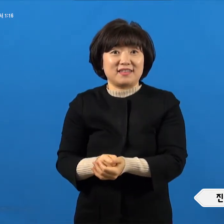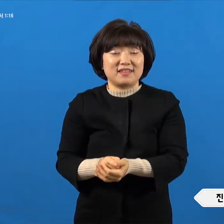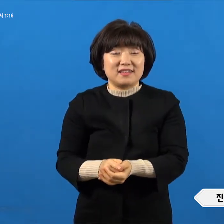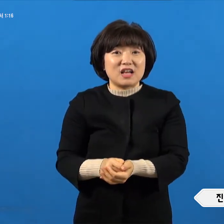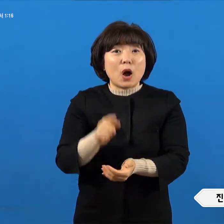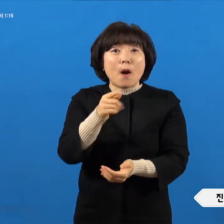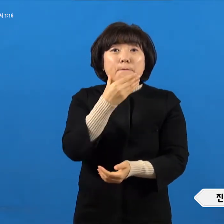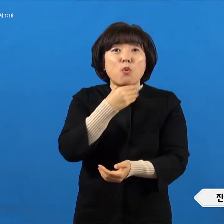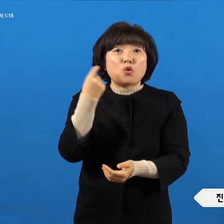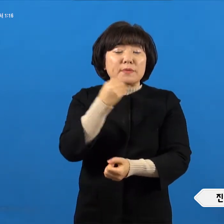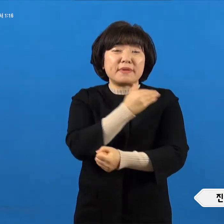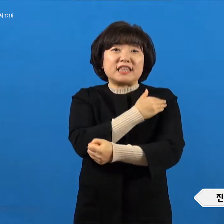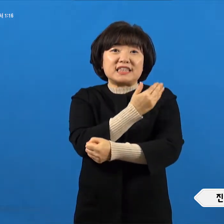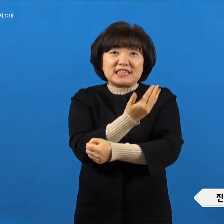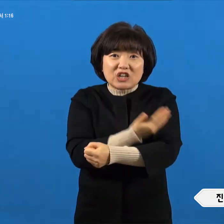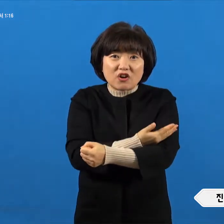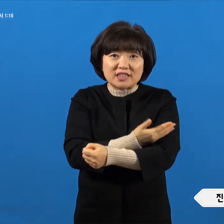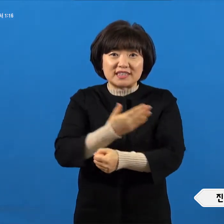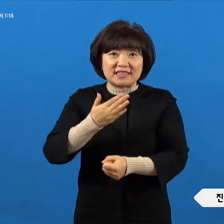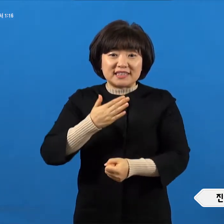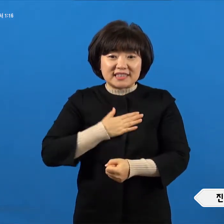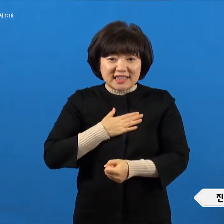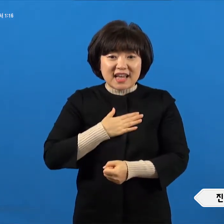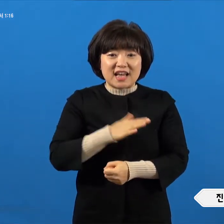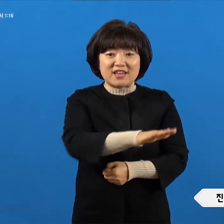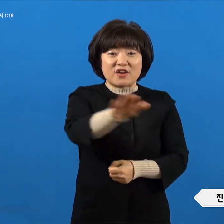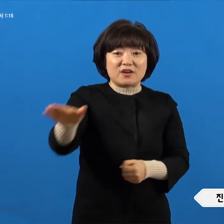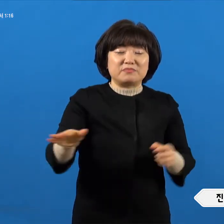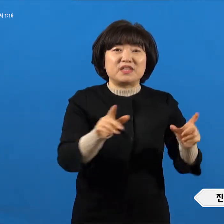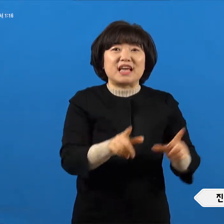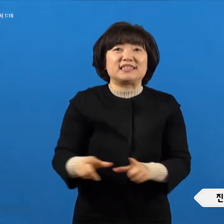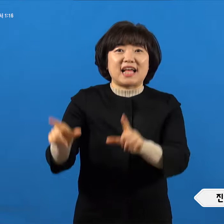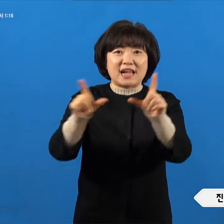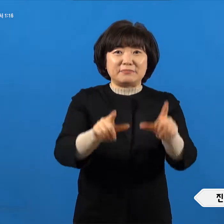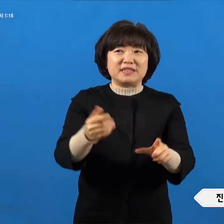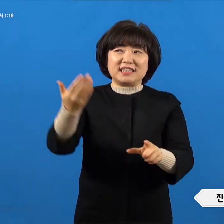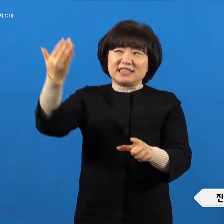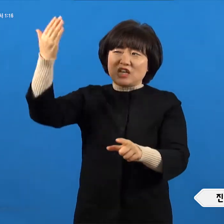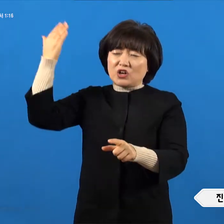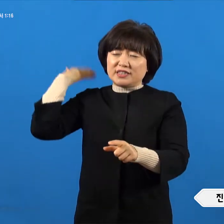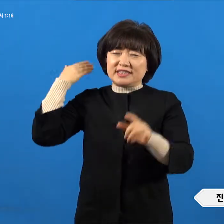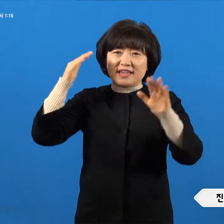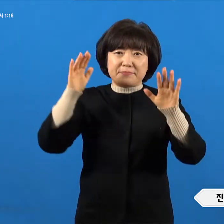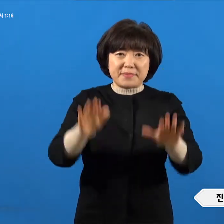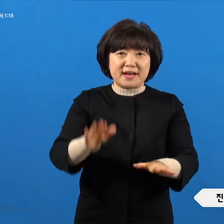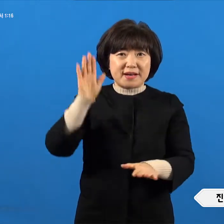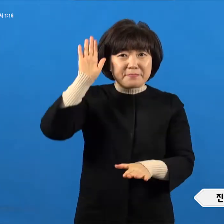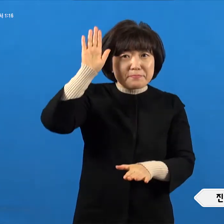복음의 능력은 여러분과 제 삶을, 현재와 미래의 모든 삶을